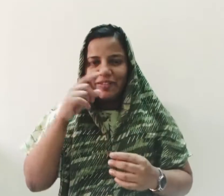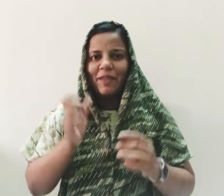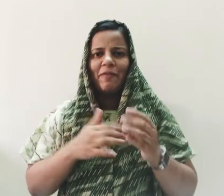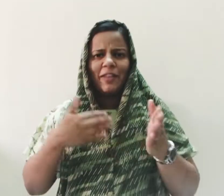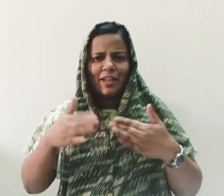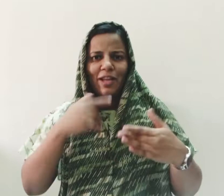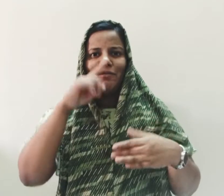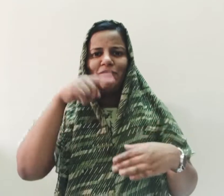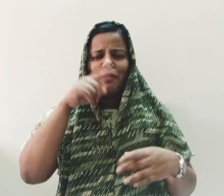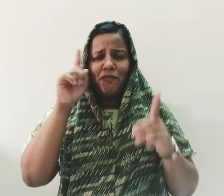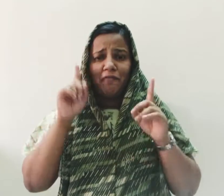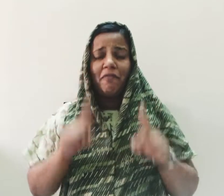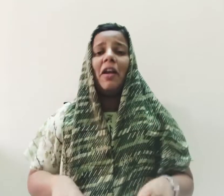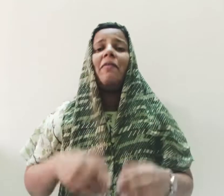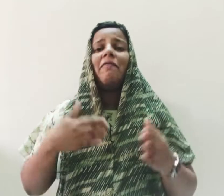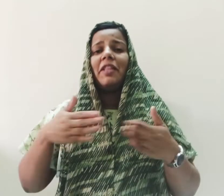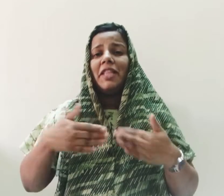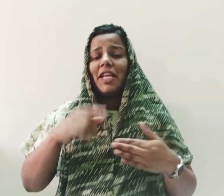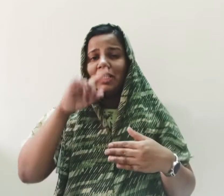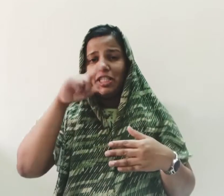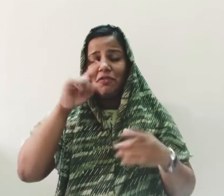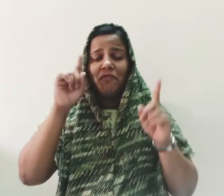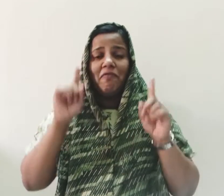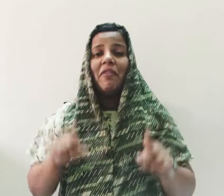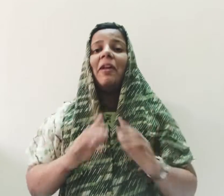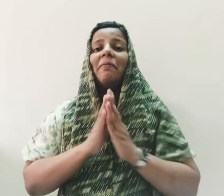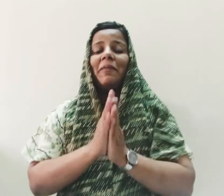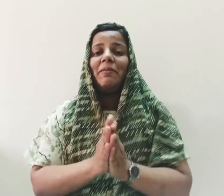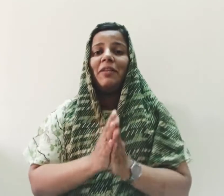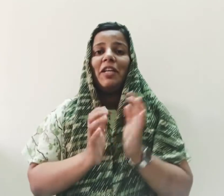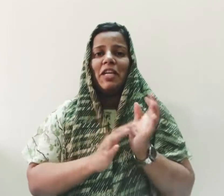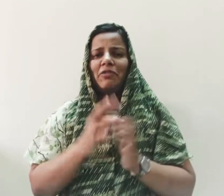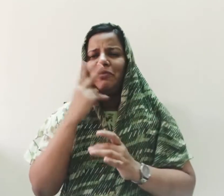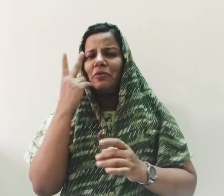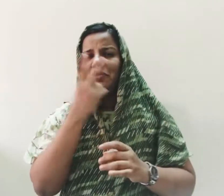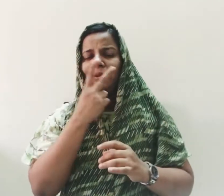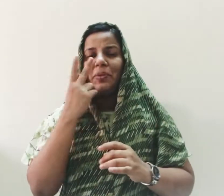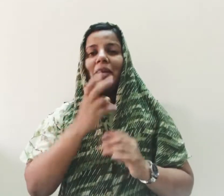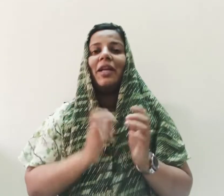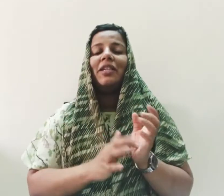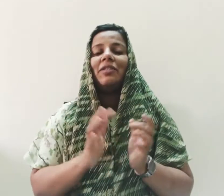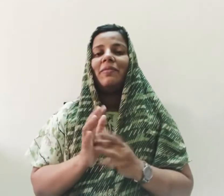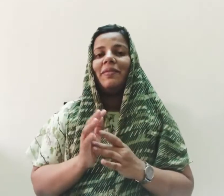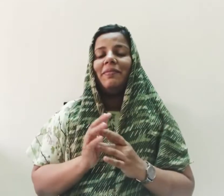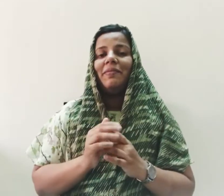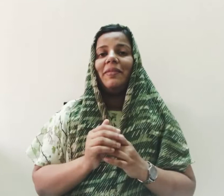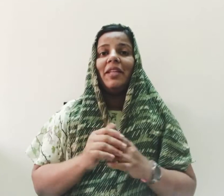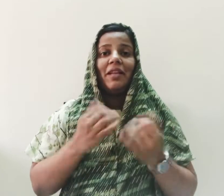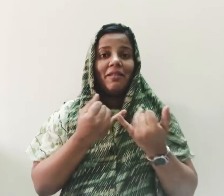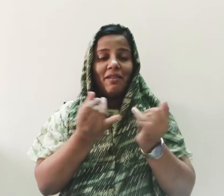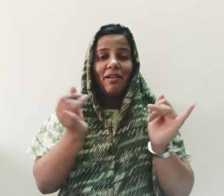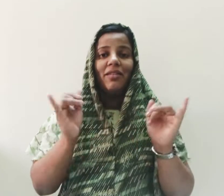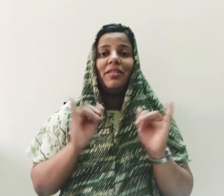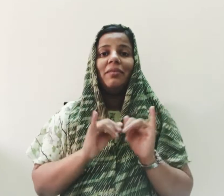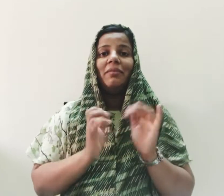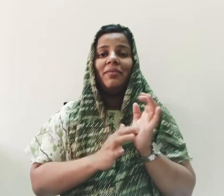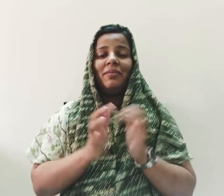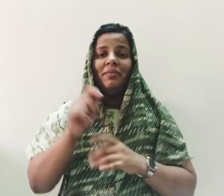വ്യത്യസ്തരായി ജീവിക്കണം കർത്താവേ, വ്യത്യസ്തമായി ജീവിക്കണം കർത്താവേ. അങ്ങേ അന്വേഷിക്കുക, കർത്താവിനെ, കർത്താവിൻ്റെ രാജ്യത്തെയും കർത്താവിൻ്റെ